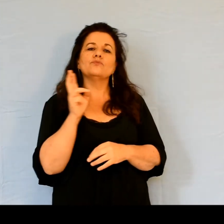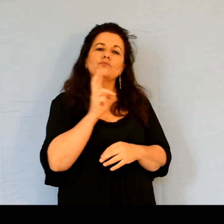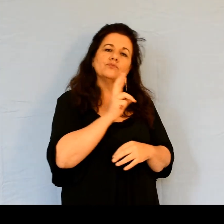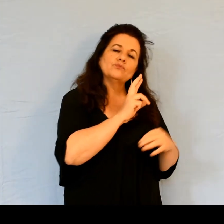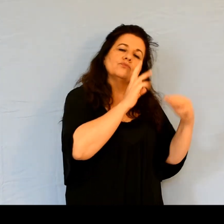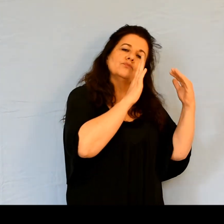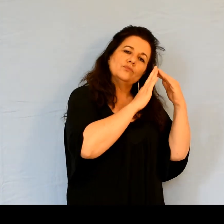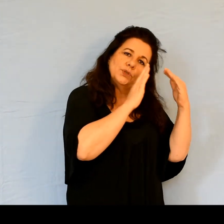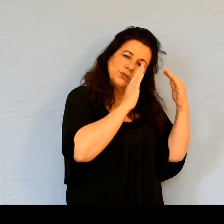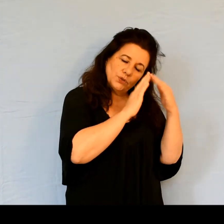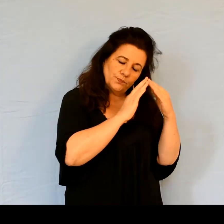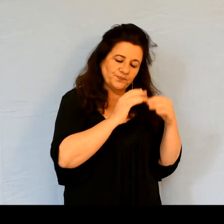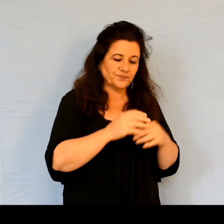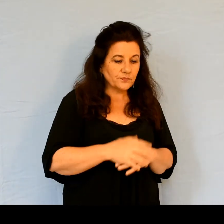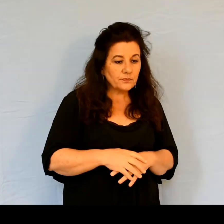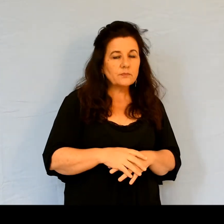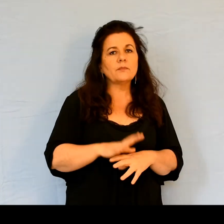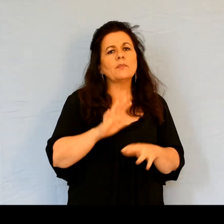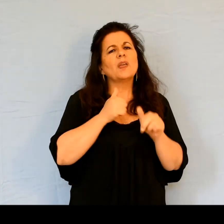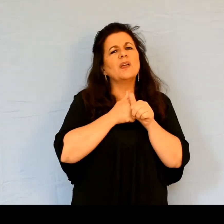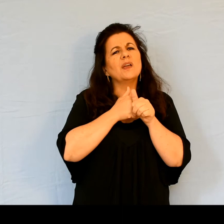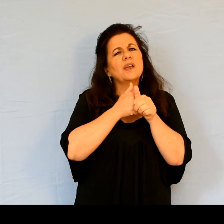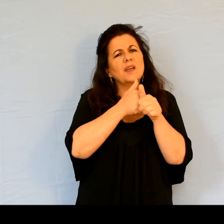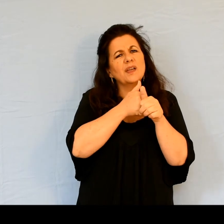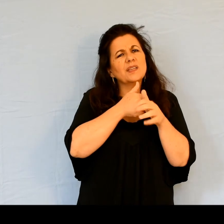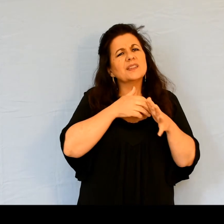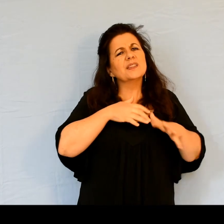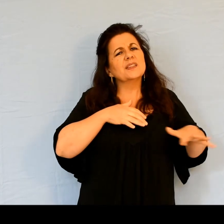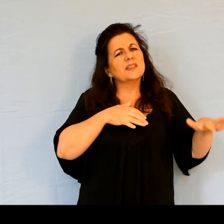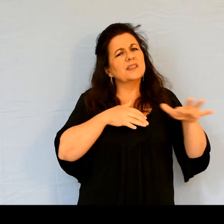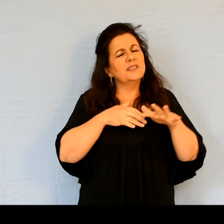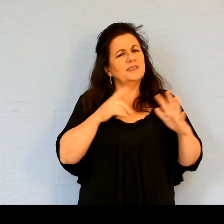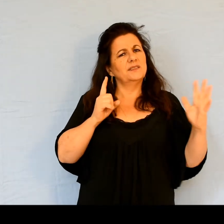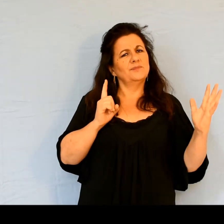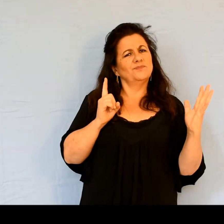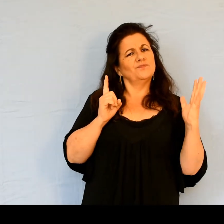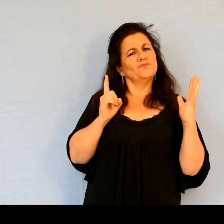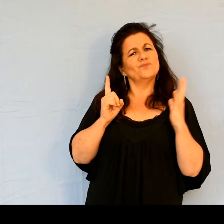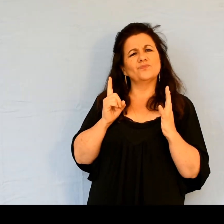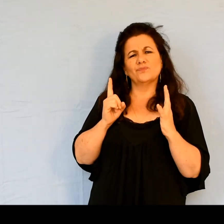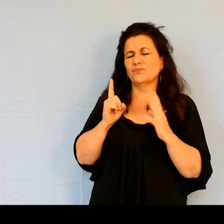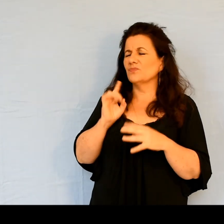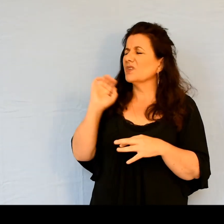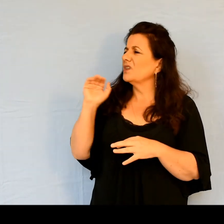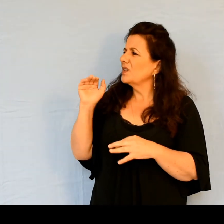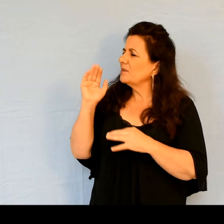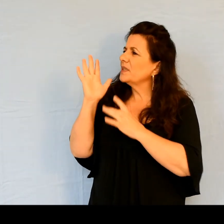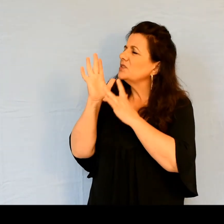dirent « Explique-nous clairement la parabole de l'ivraie dans le champ. »